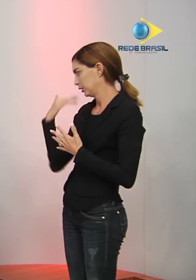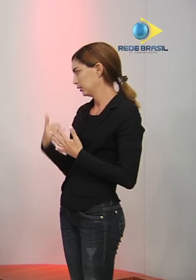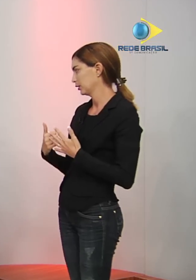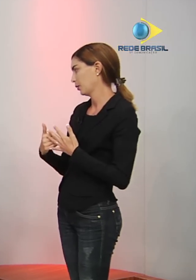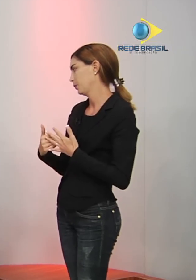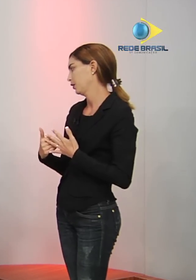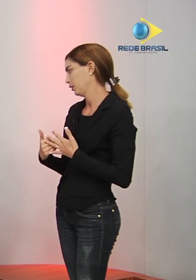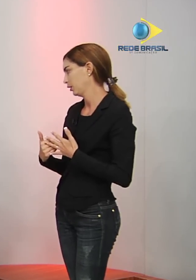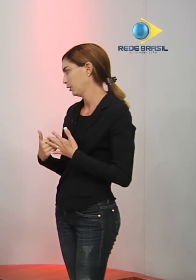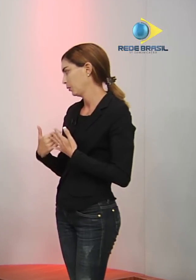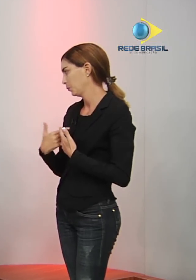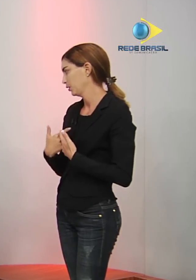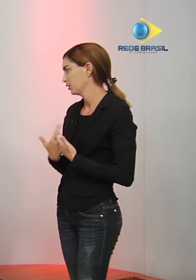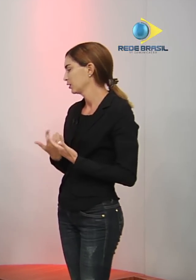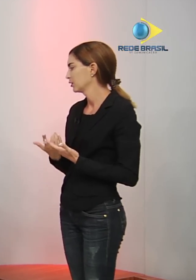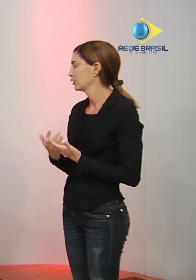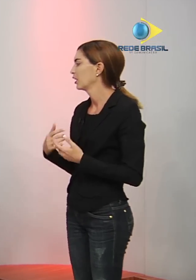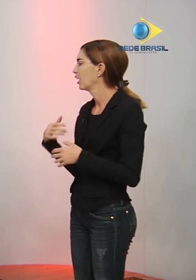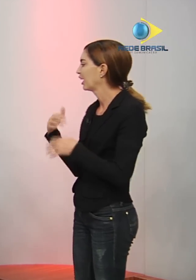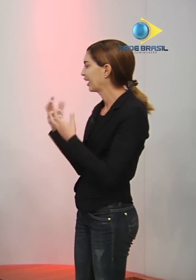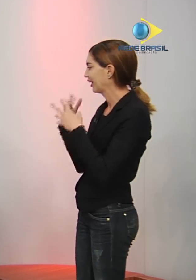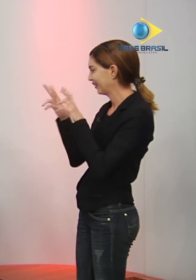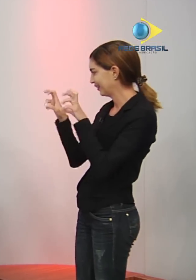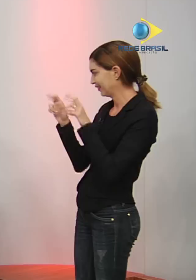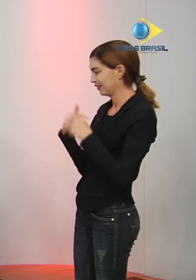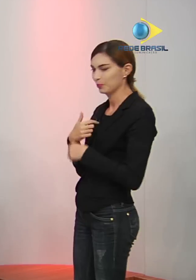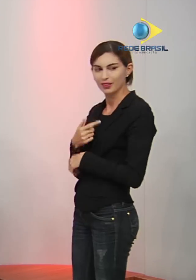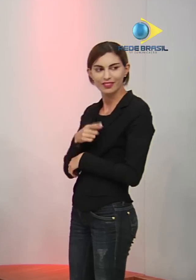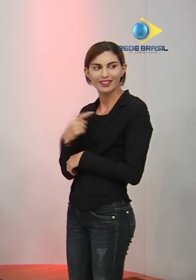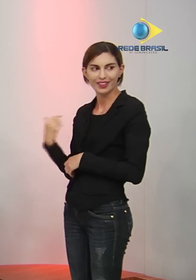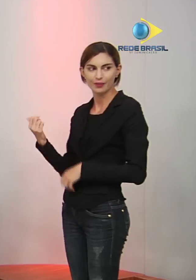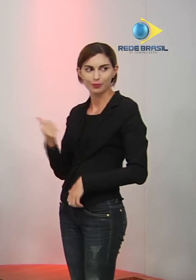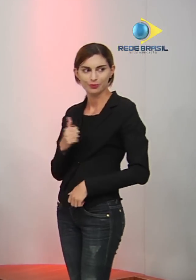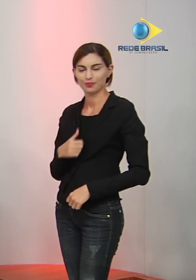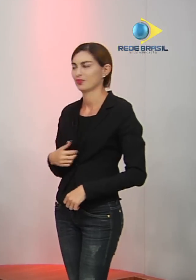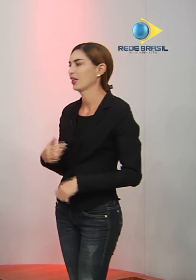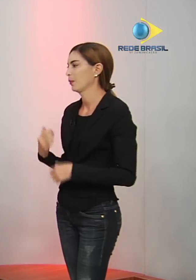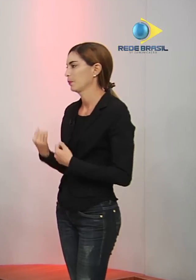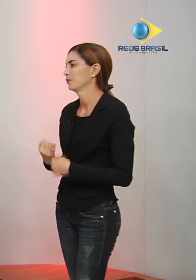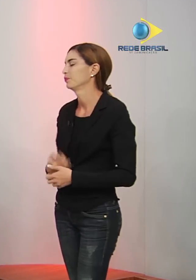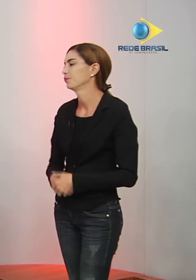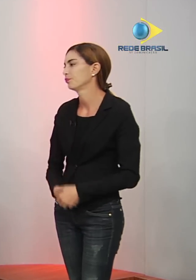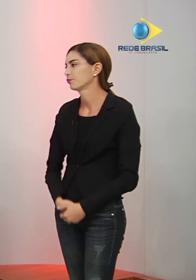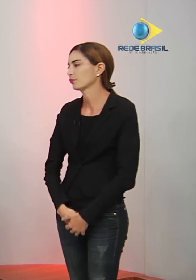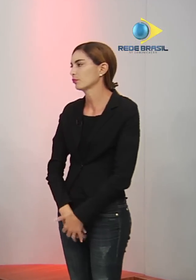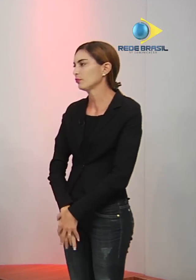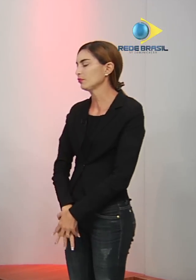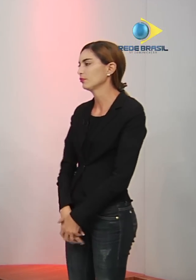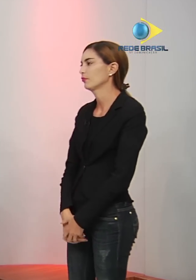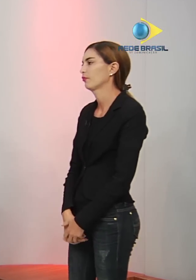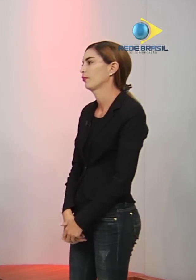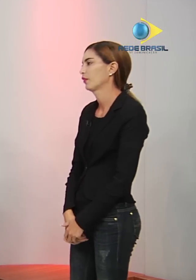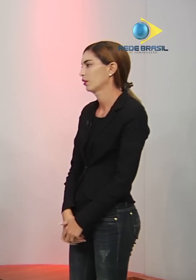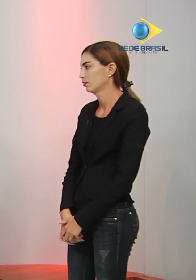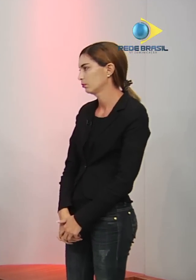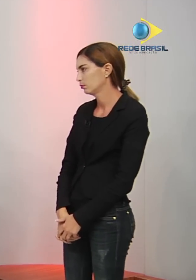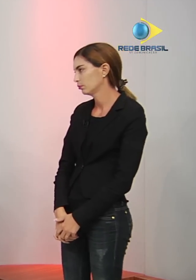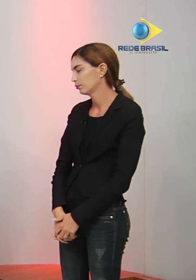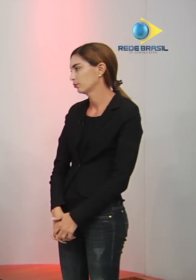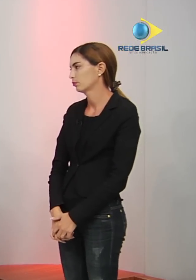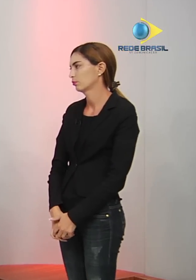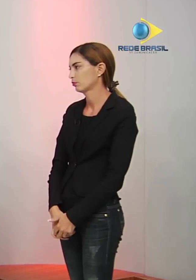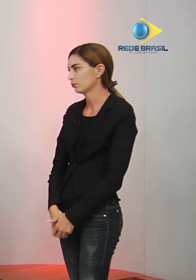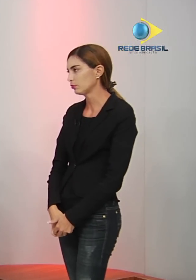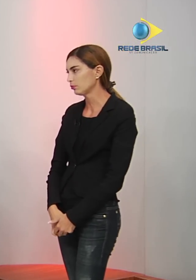as suas impressões sobre esse assunto, a importância dessa formação de Libras